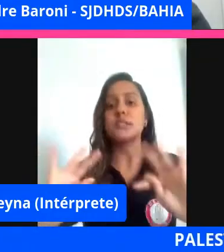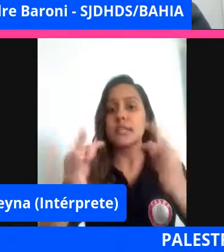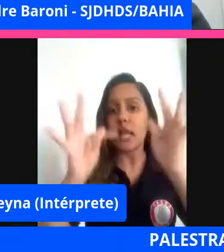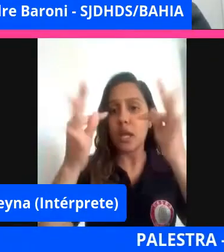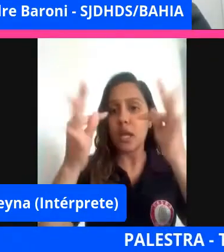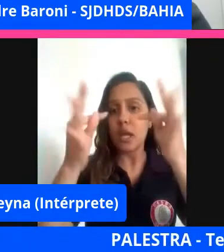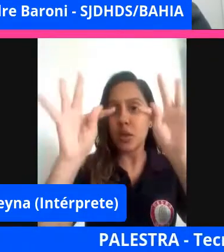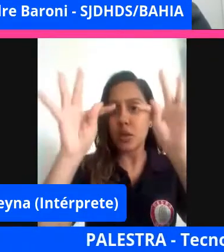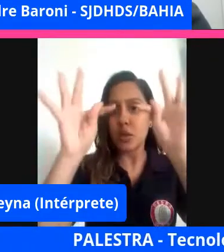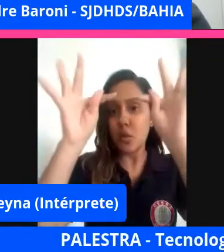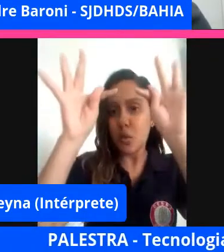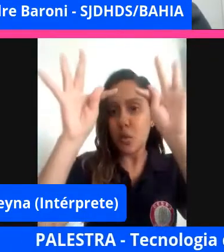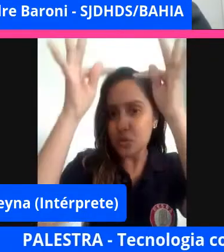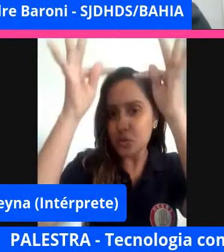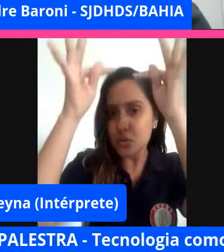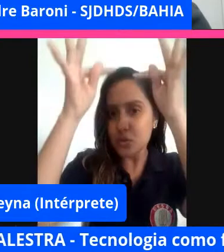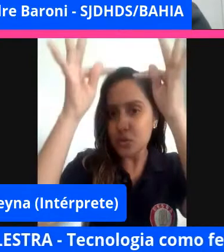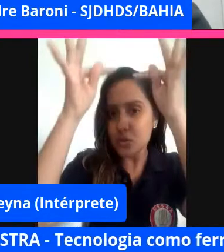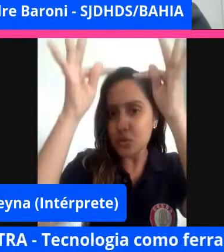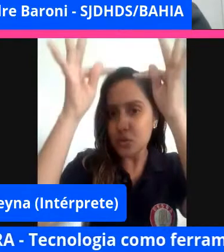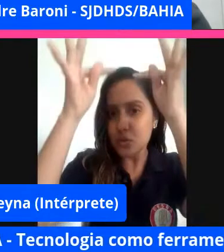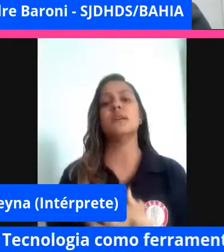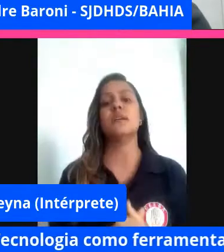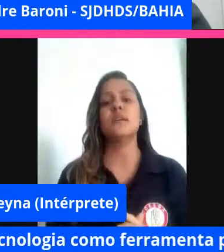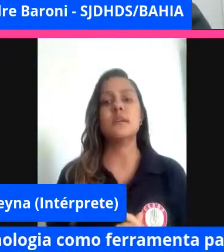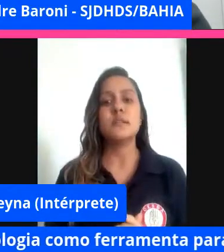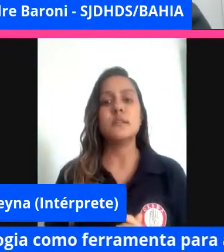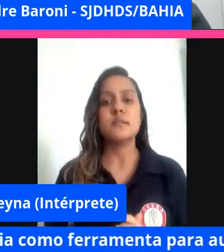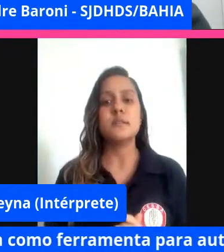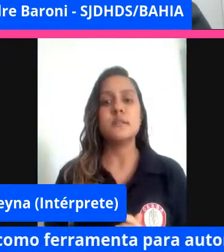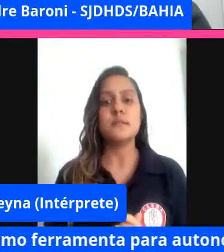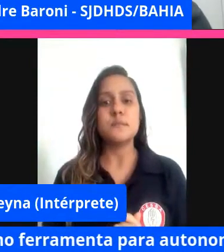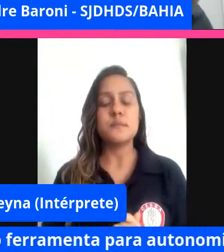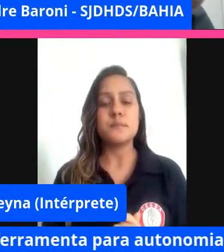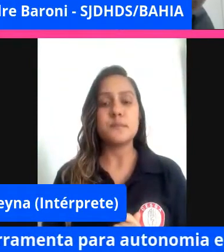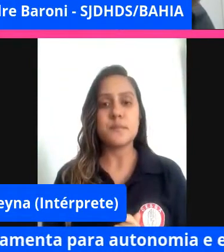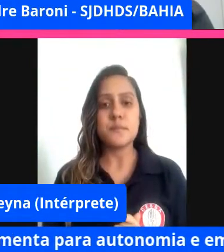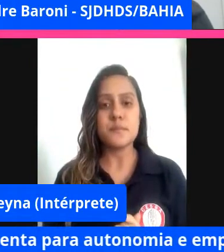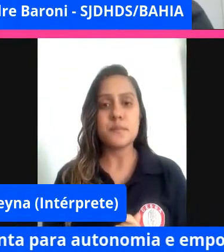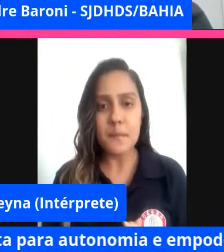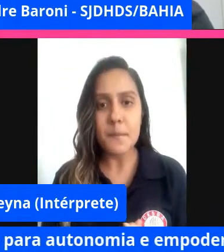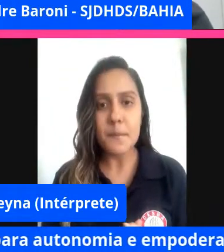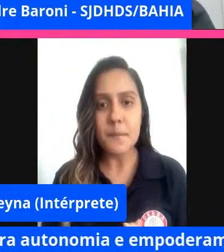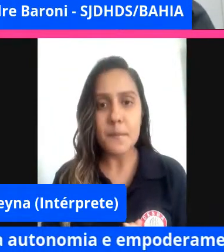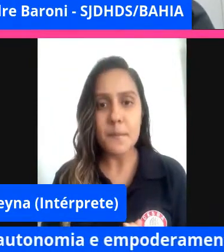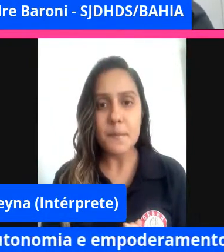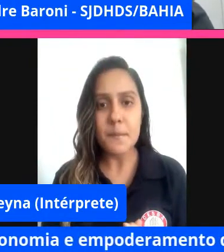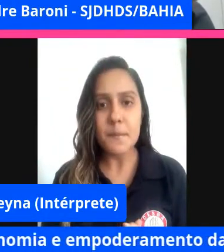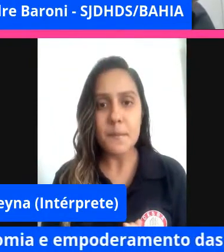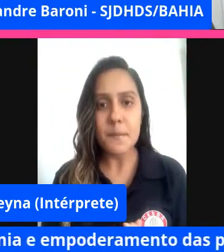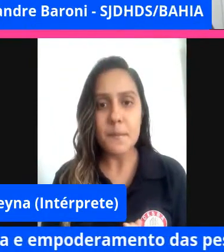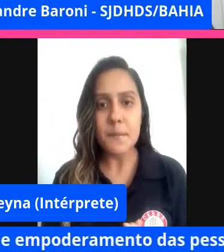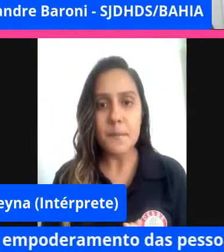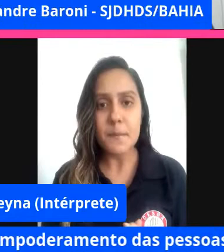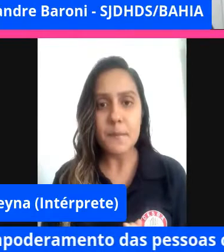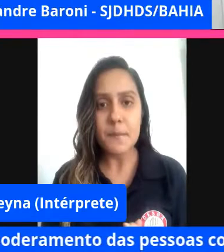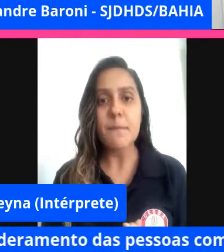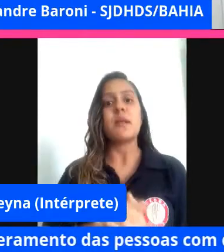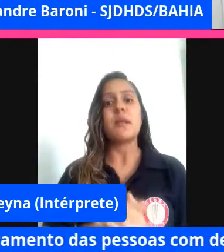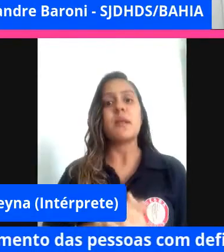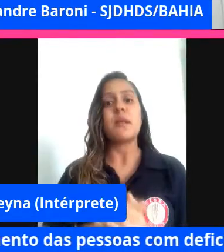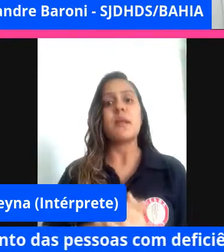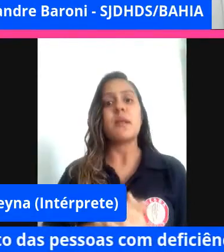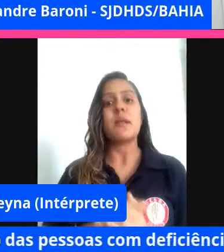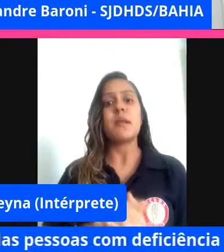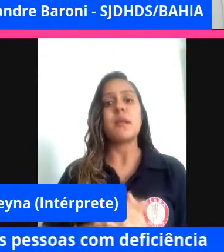de um vídeo, mas ela vai estar aqui acompanhando e ao final ela vem falar ao vivo e também está disponível para poder